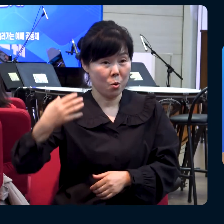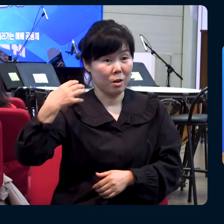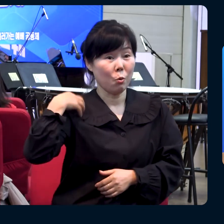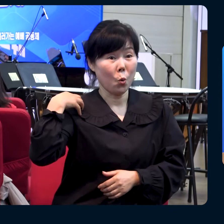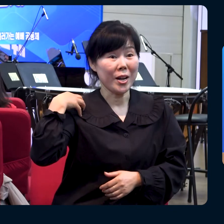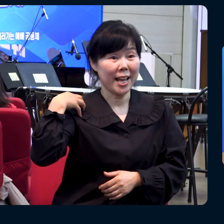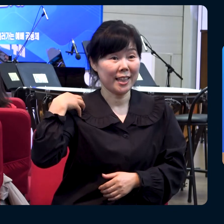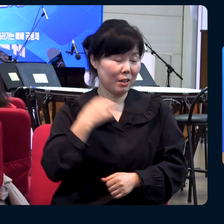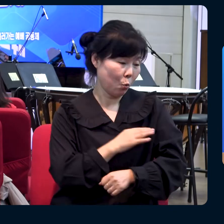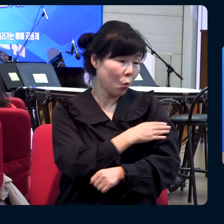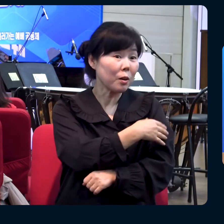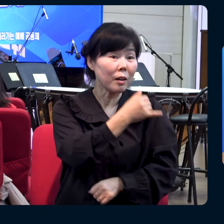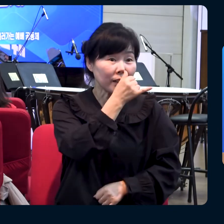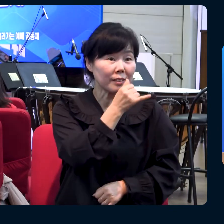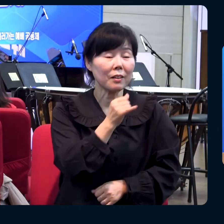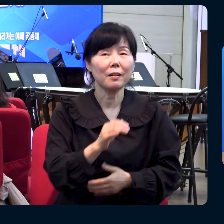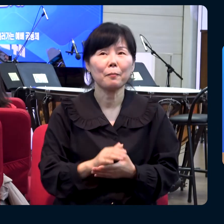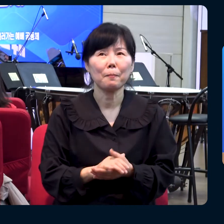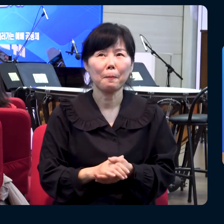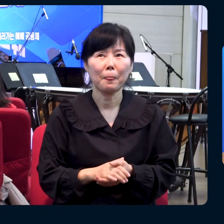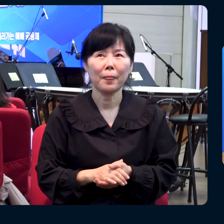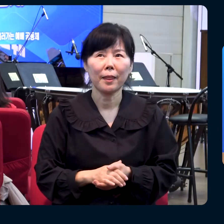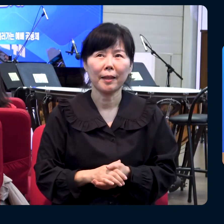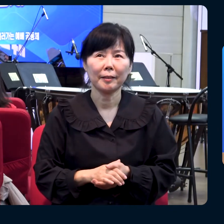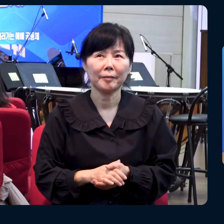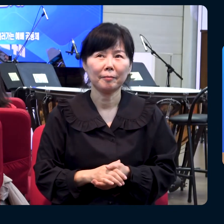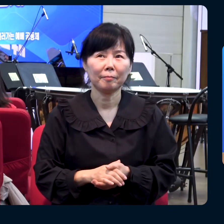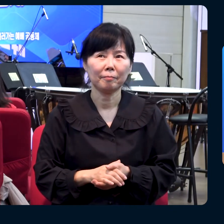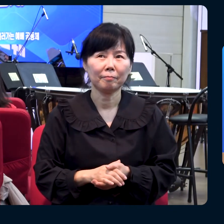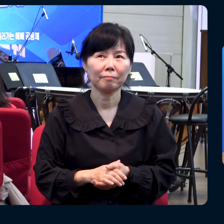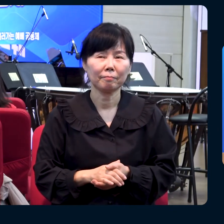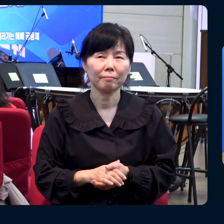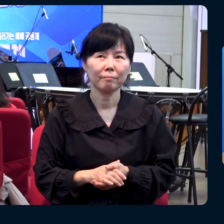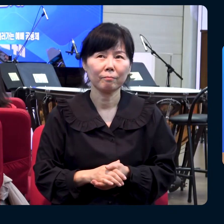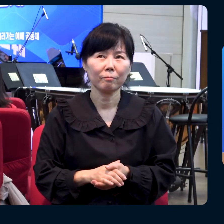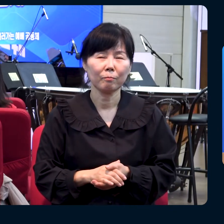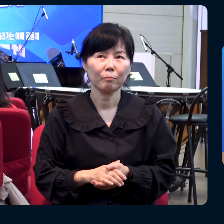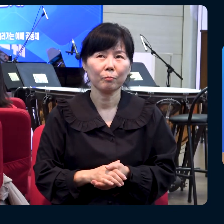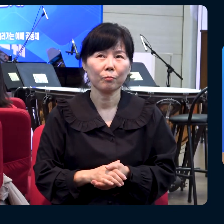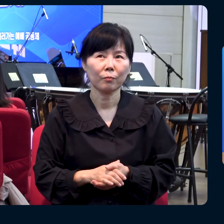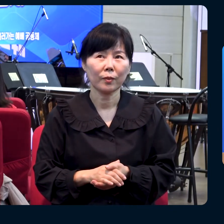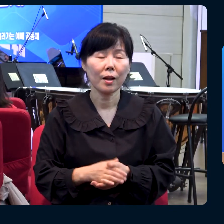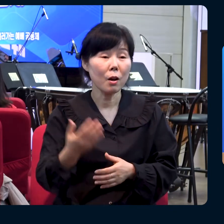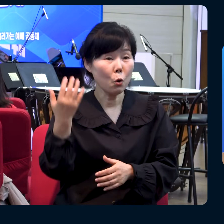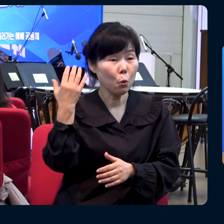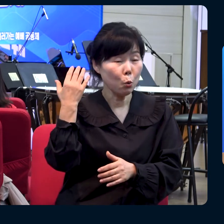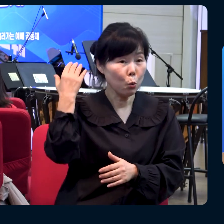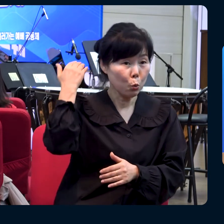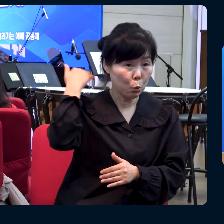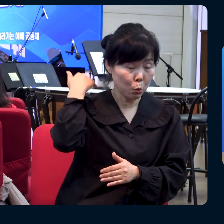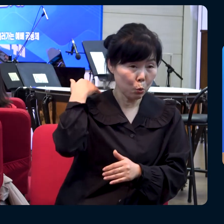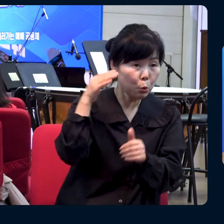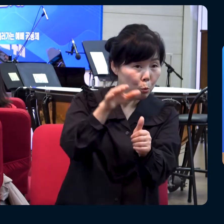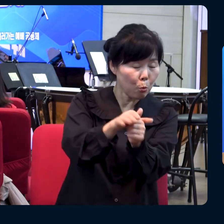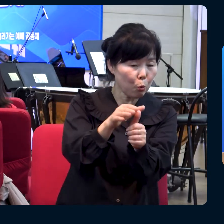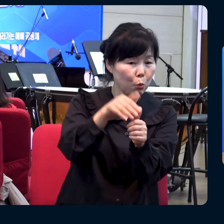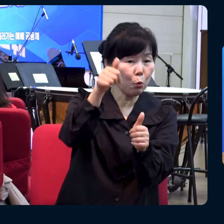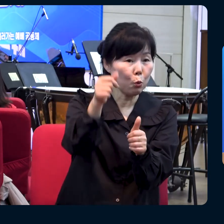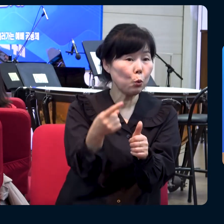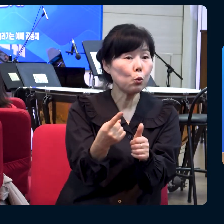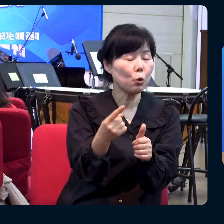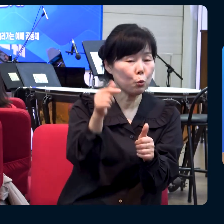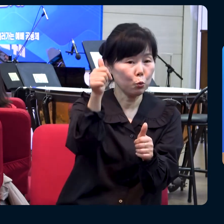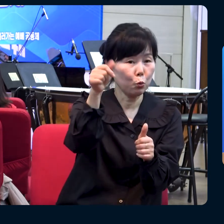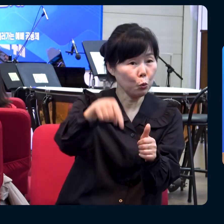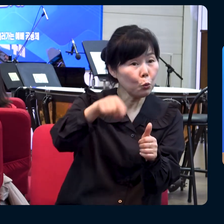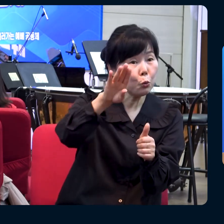후보자들 중에 담임 목사한테 있는 권한이 뭐냐면 이 부모님들의 후보로 올라온 부모님의 자녀들에게